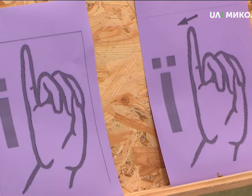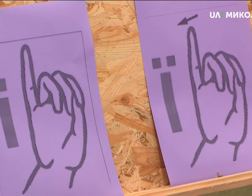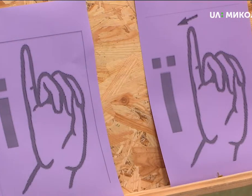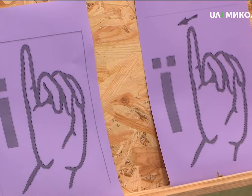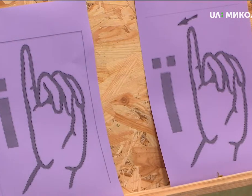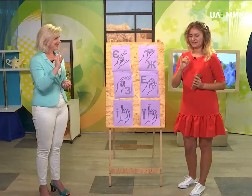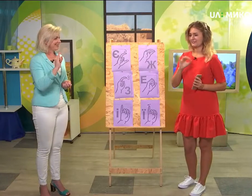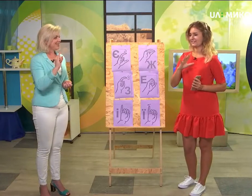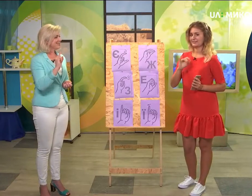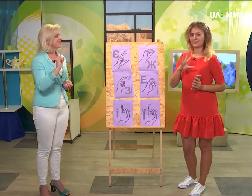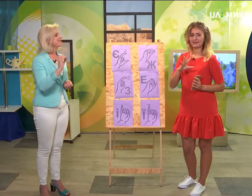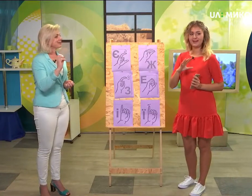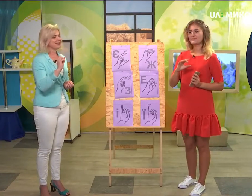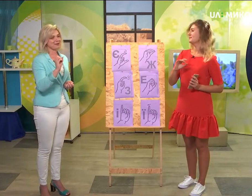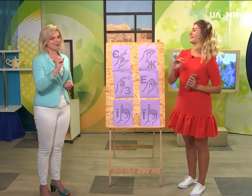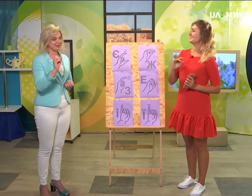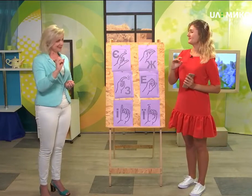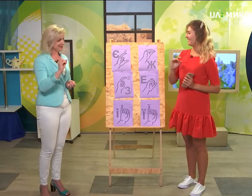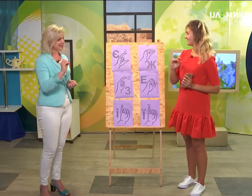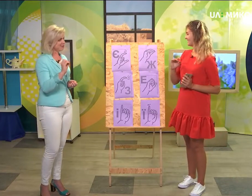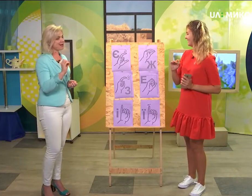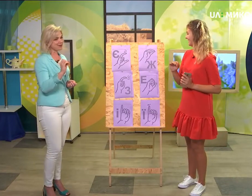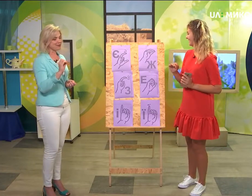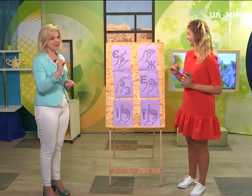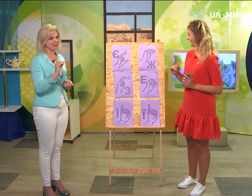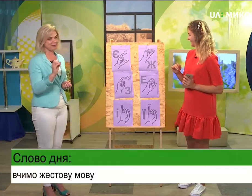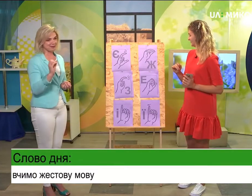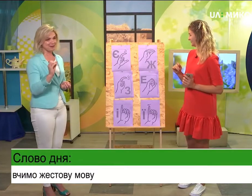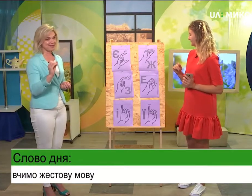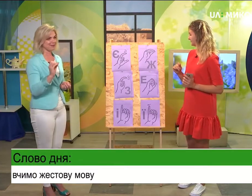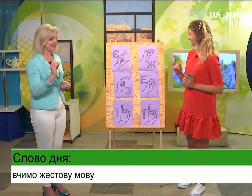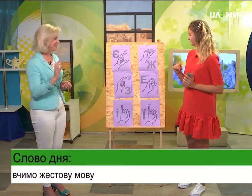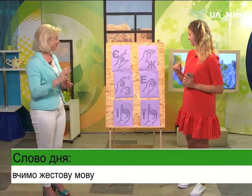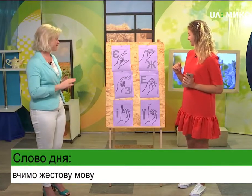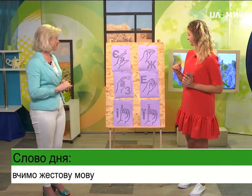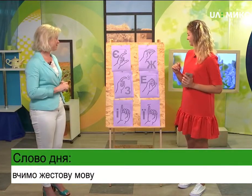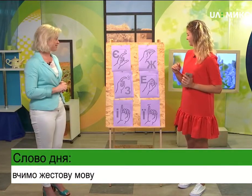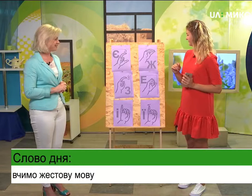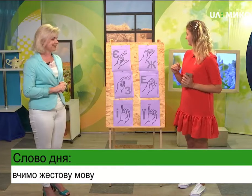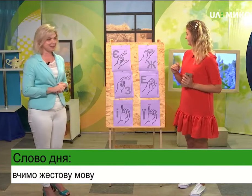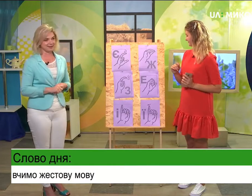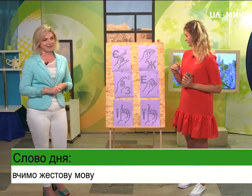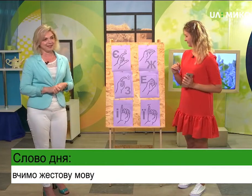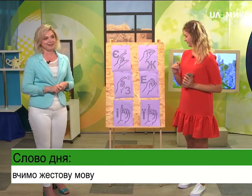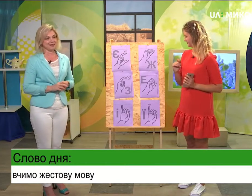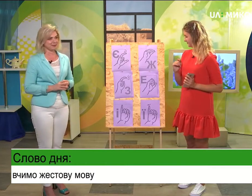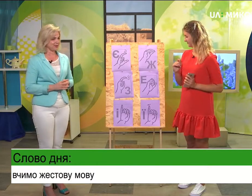Так. Це треба встигнути. Це треба вправи робити вправи з пальцями і все буде складатися як